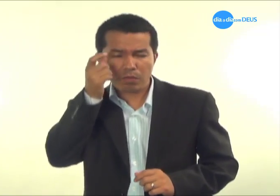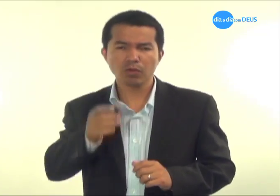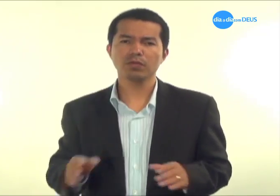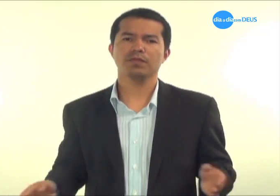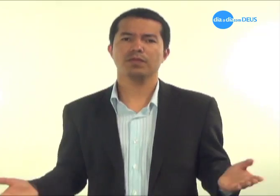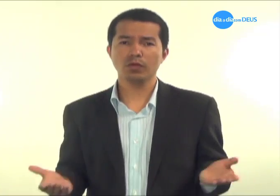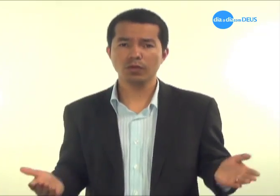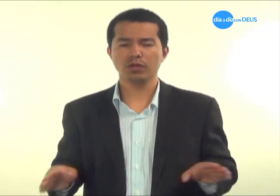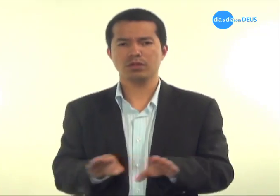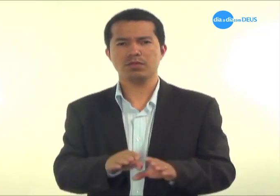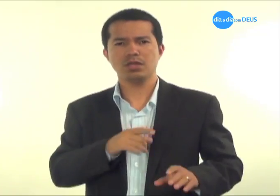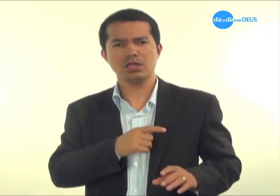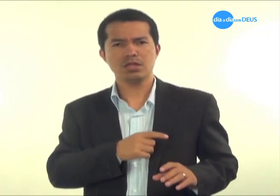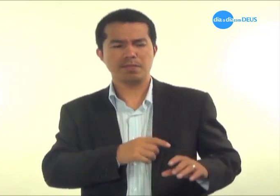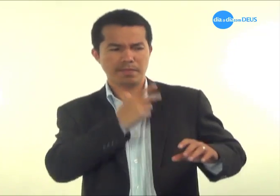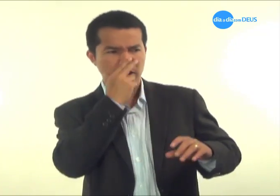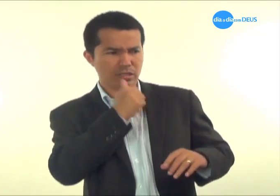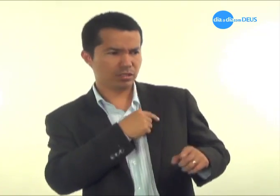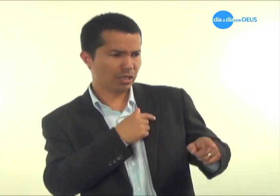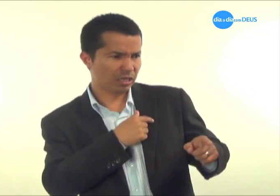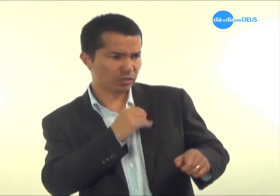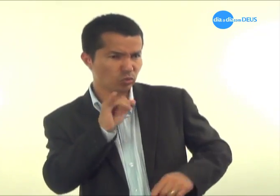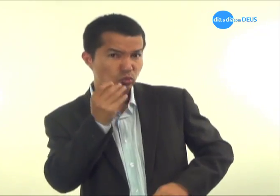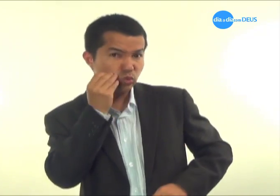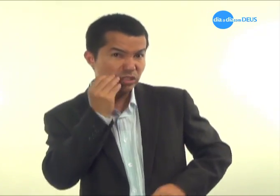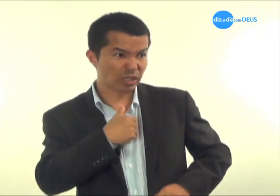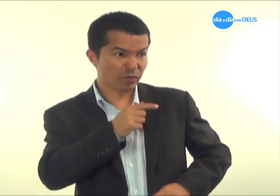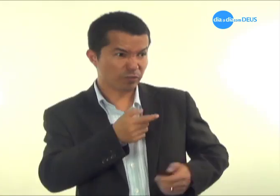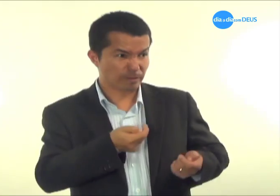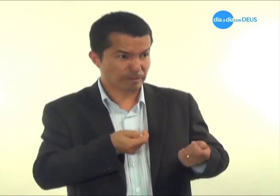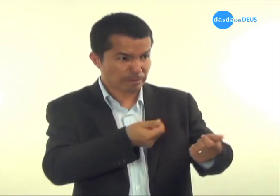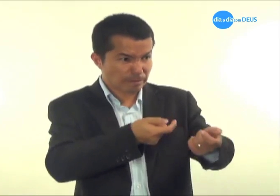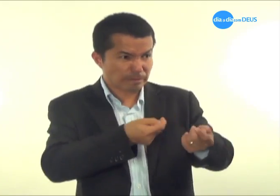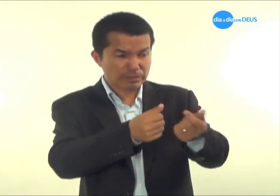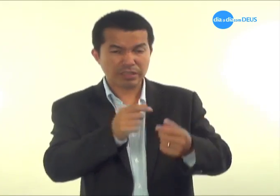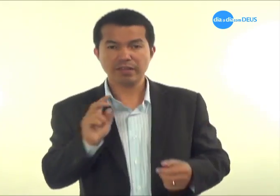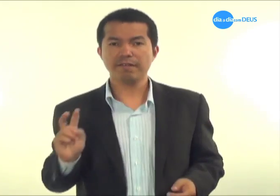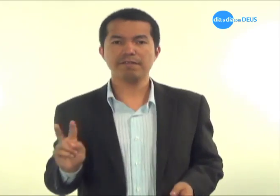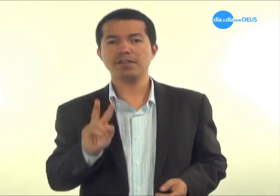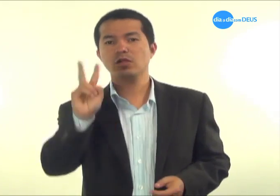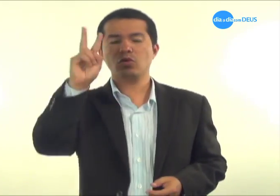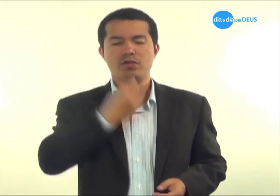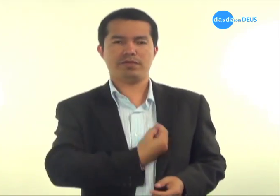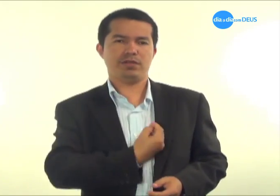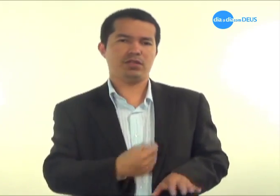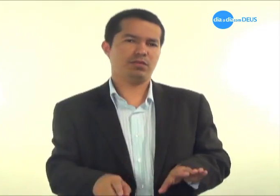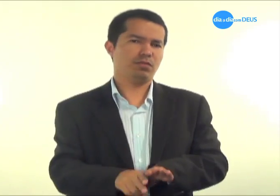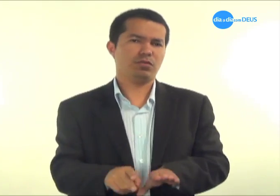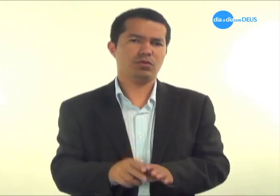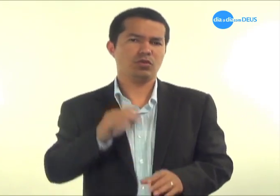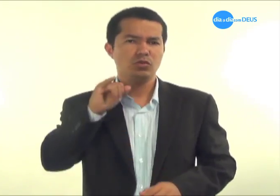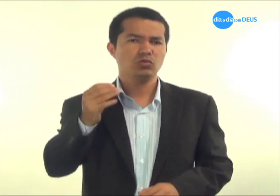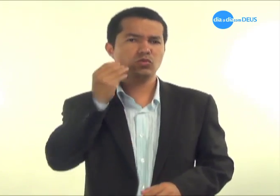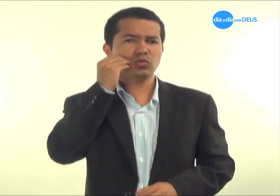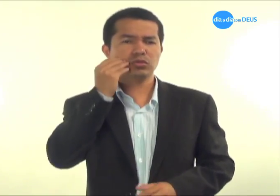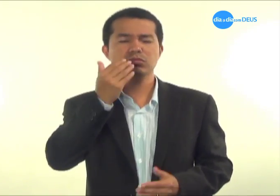de Satanás sobre os valores de Judas. Pouco a pouco nós podemos perceber os